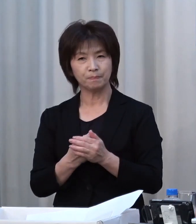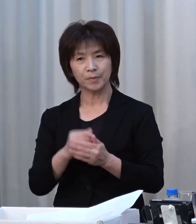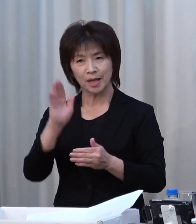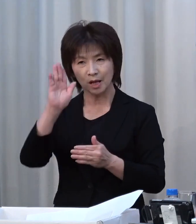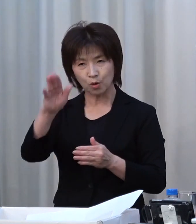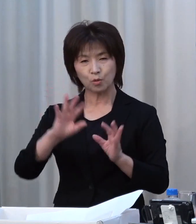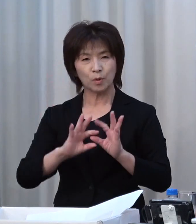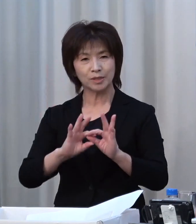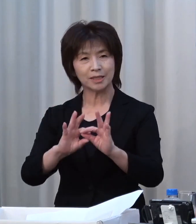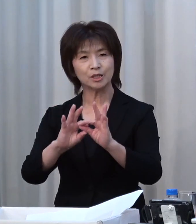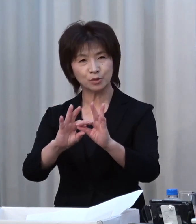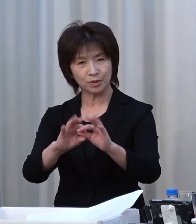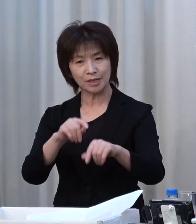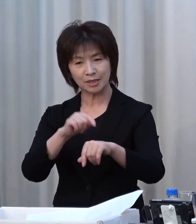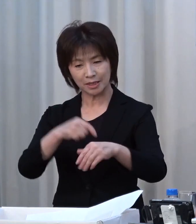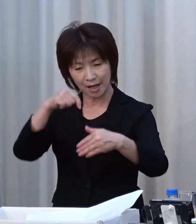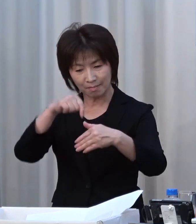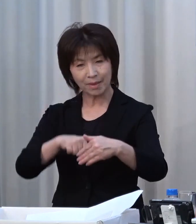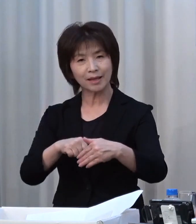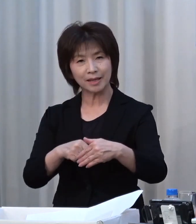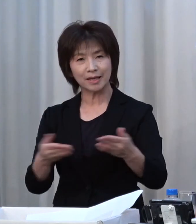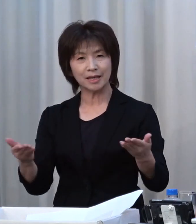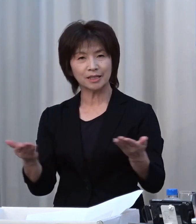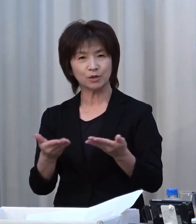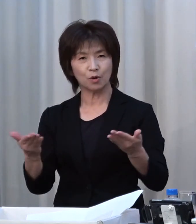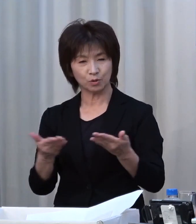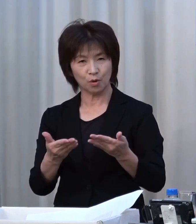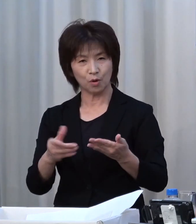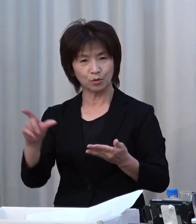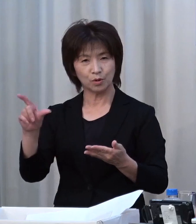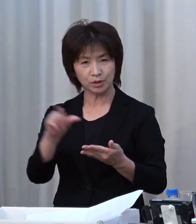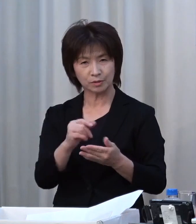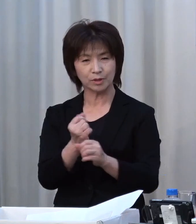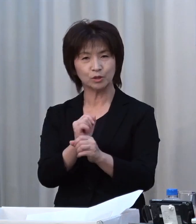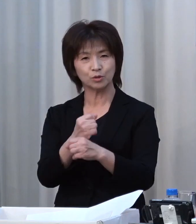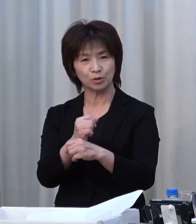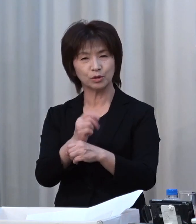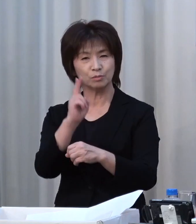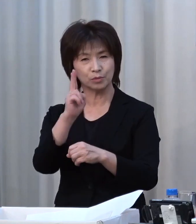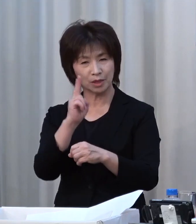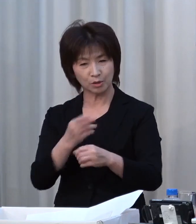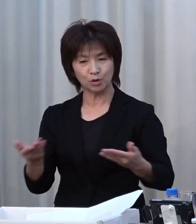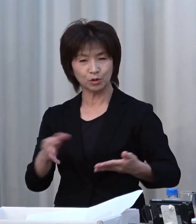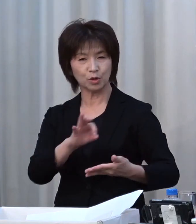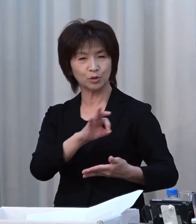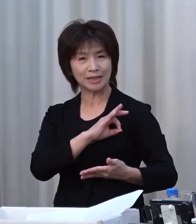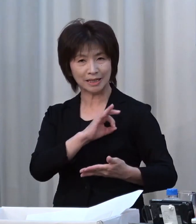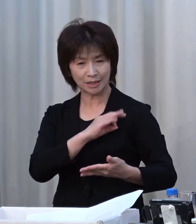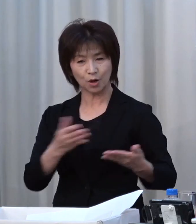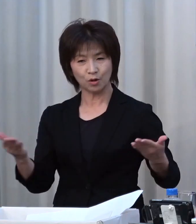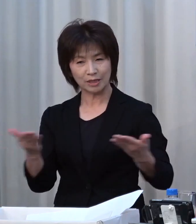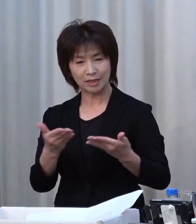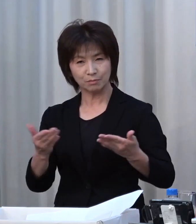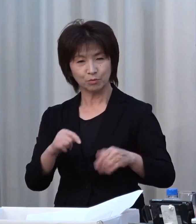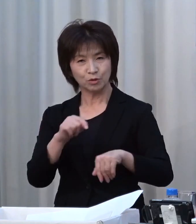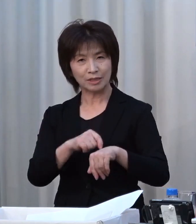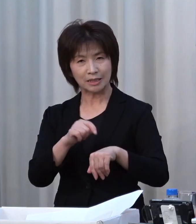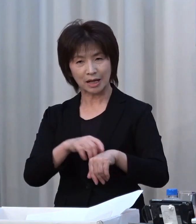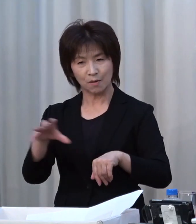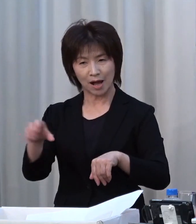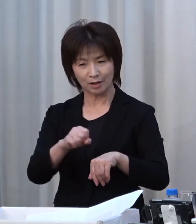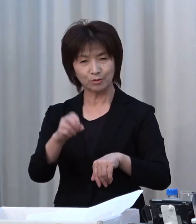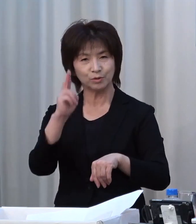も引き続きですね、時短内勤務の縮減に取り組むとともにですね、職員の勤務事情をしっかりと把握する